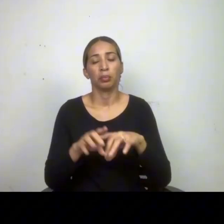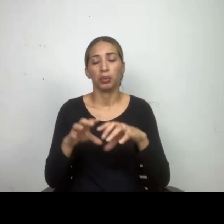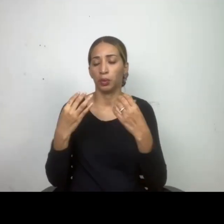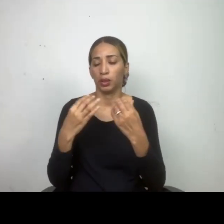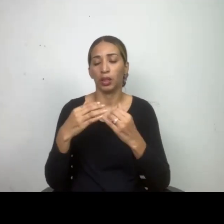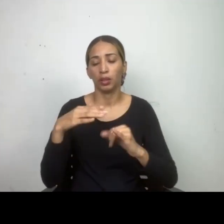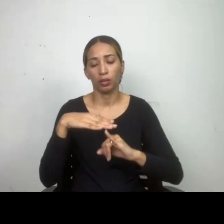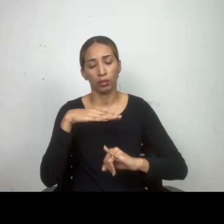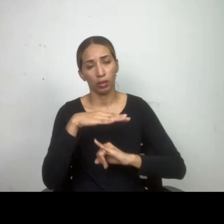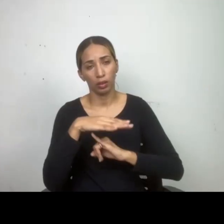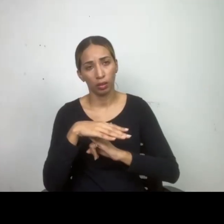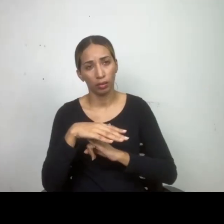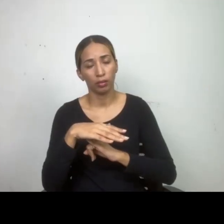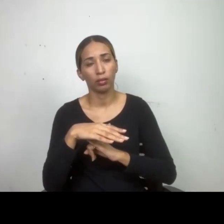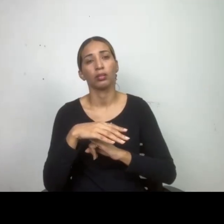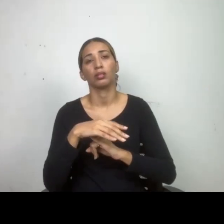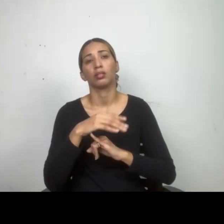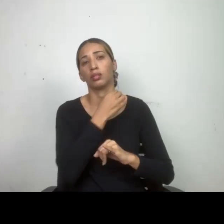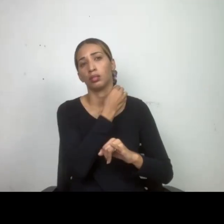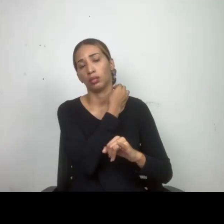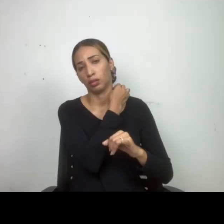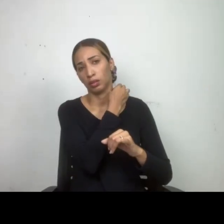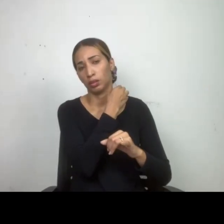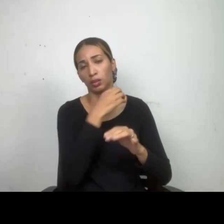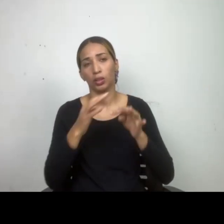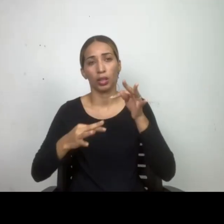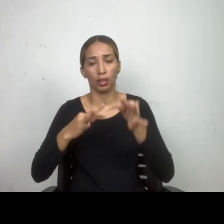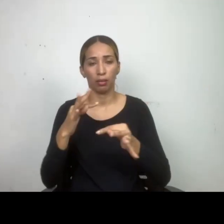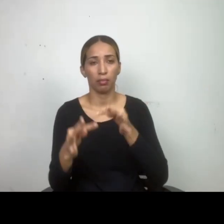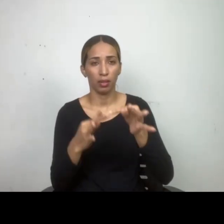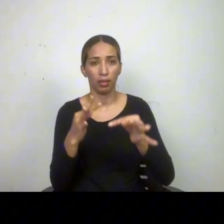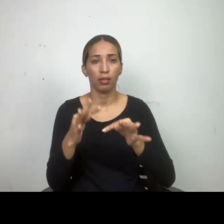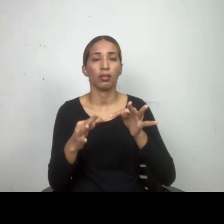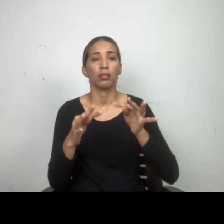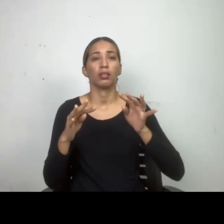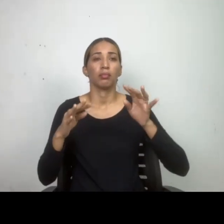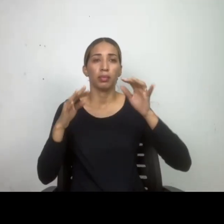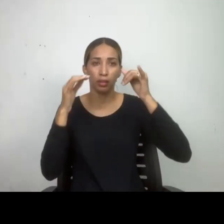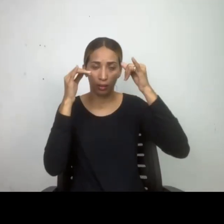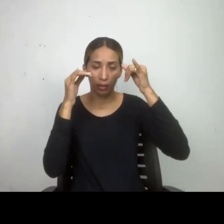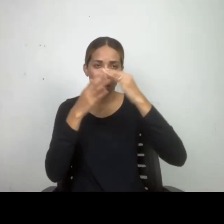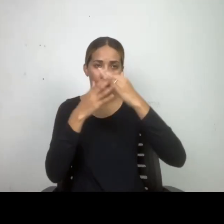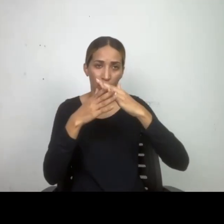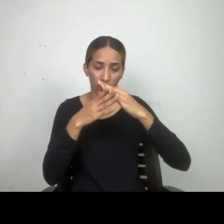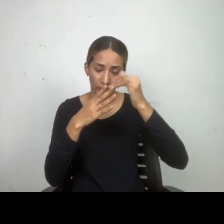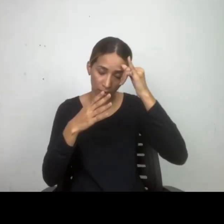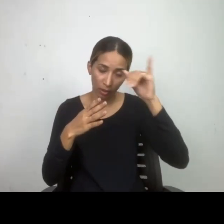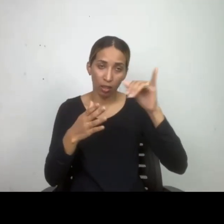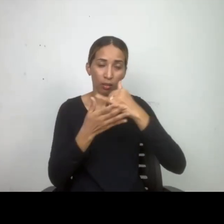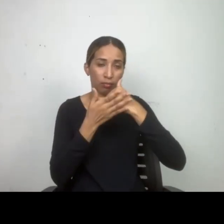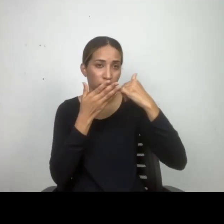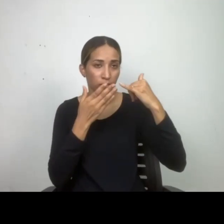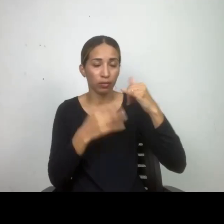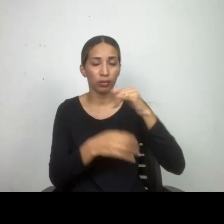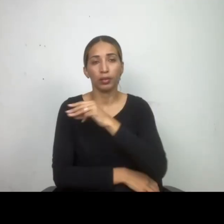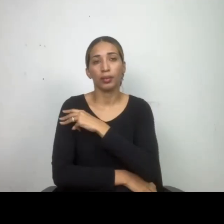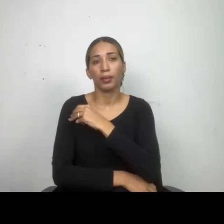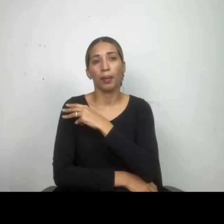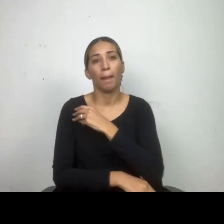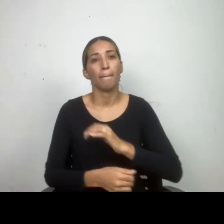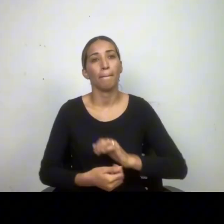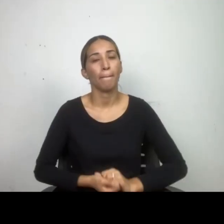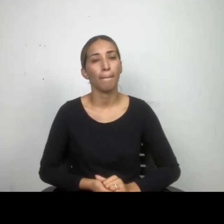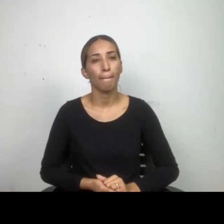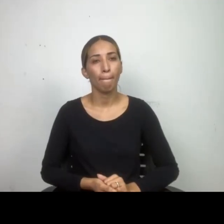numa interseção dessas áreas, né, e dessas políticas. Ela não se localiza nem na política de assistência social, nem na política de